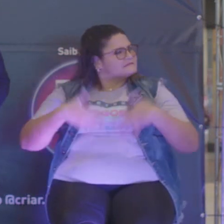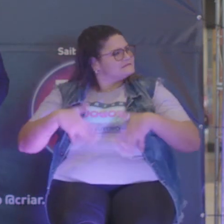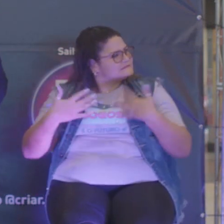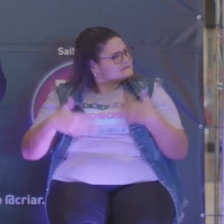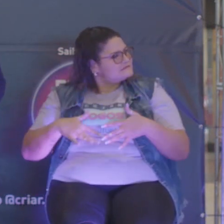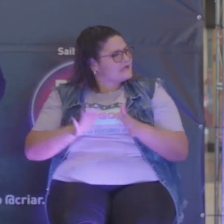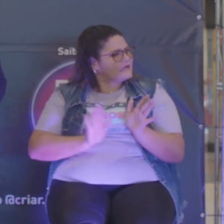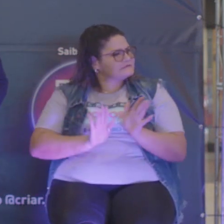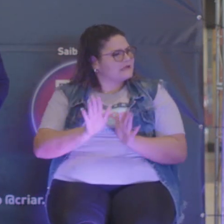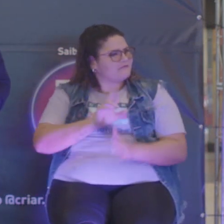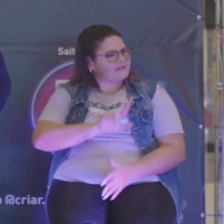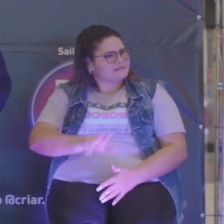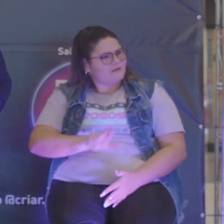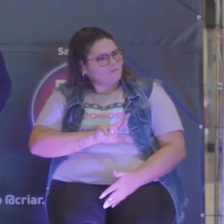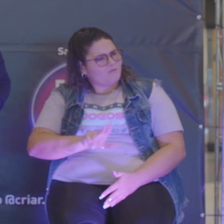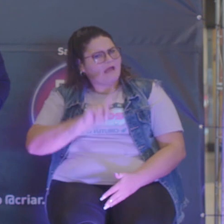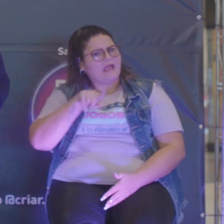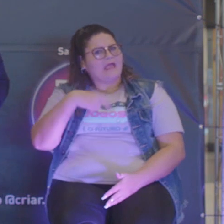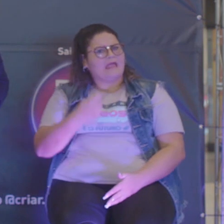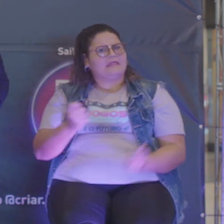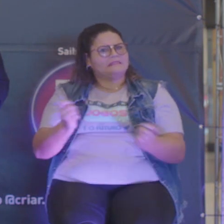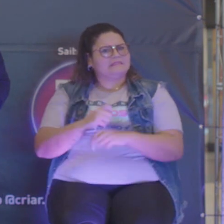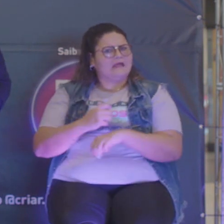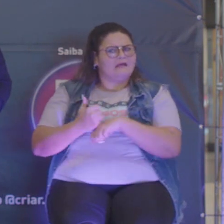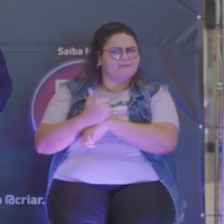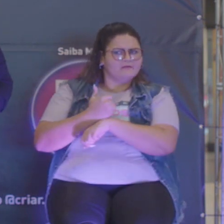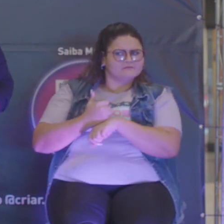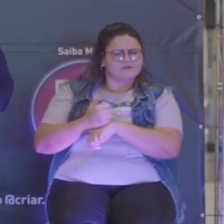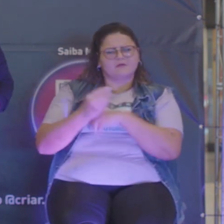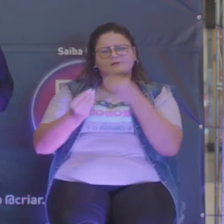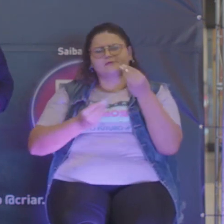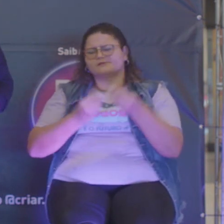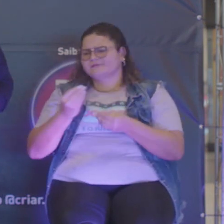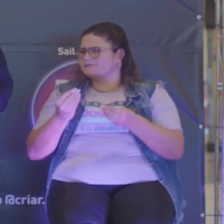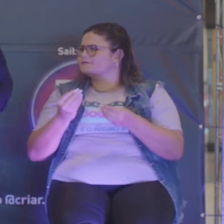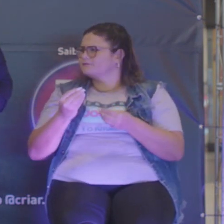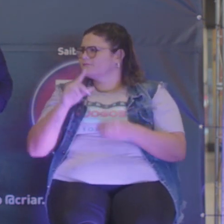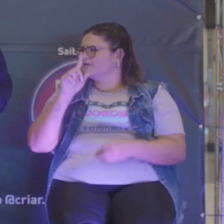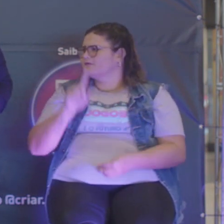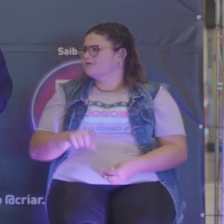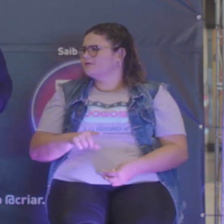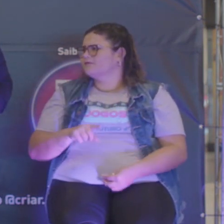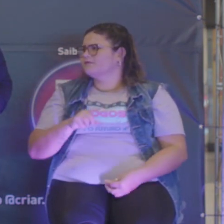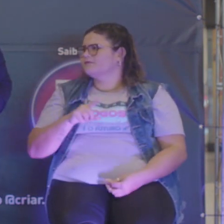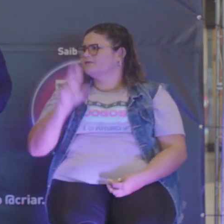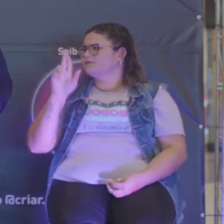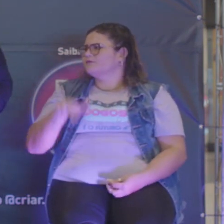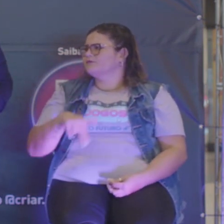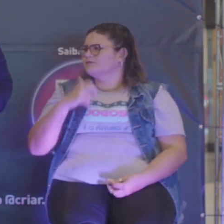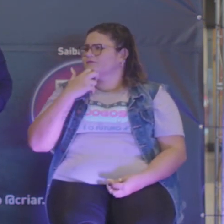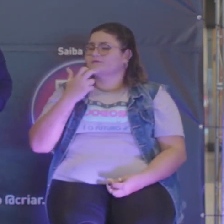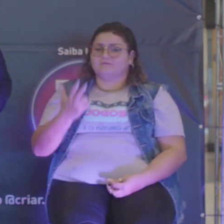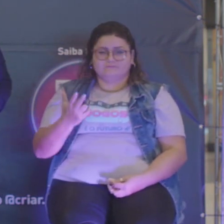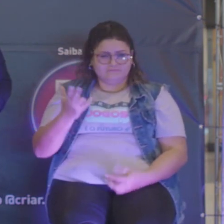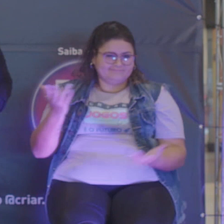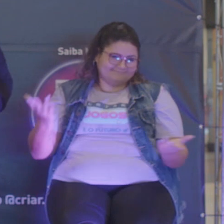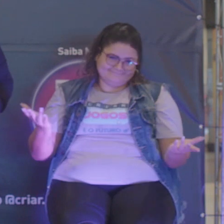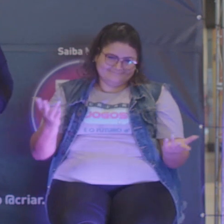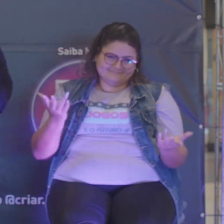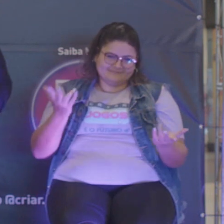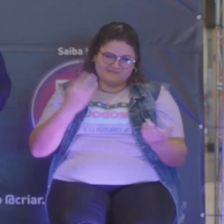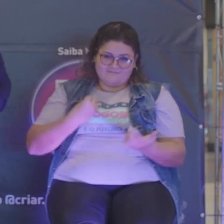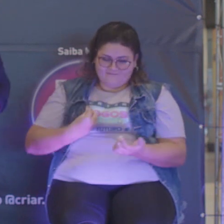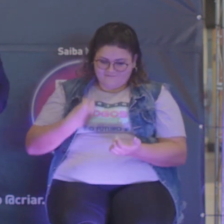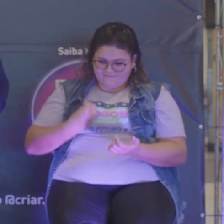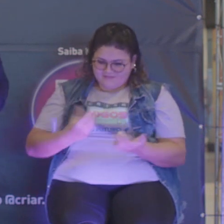tão acessível ter um PC gamer, um PlayStation 5, mas a gente tem jogo mobile e, assim, quem nunca ouviu falar de Free Fire não estava vivendo no